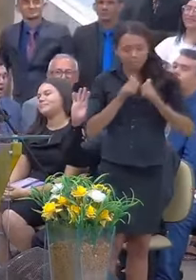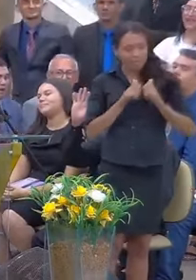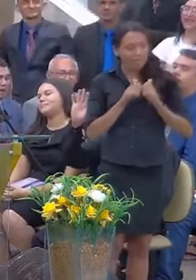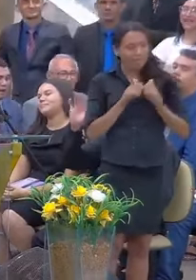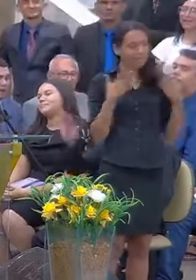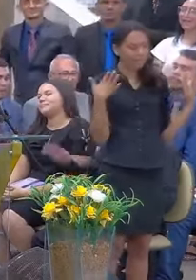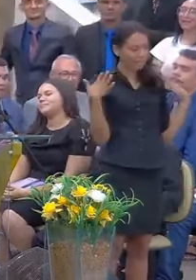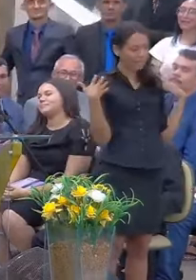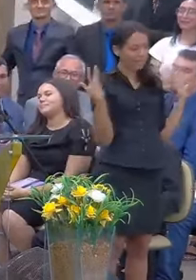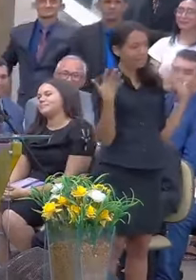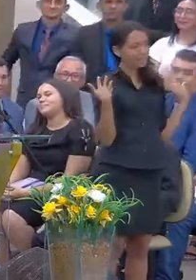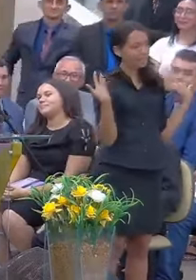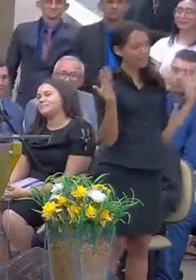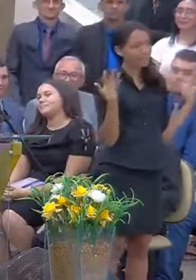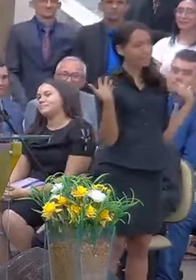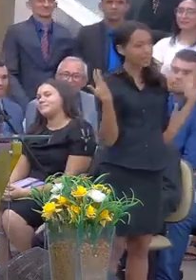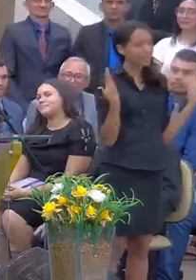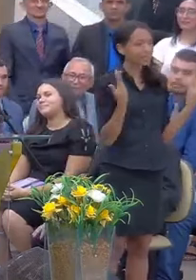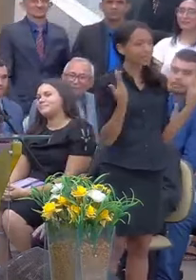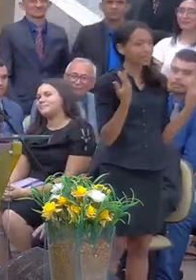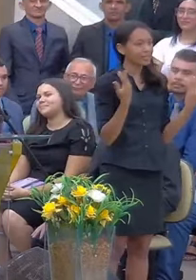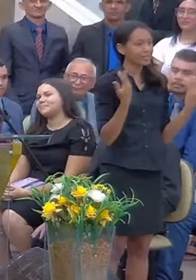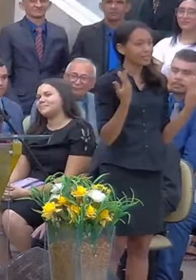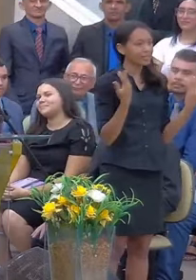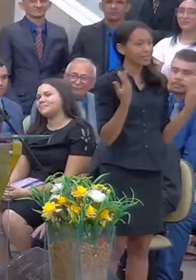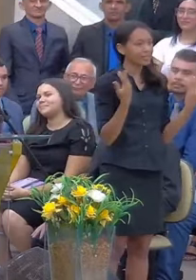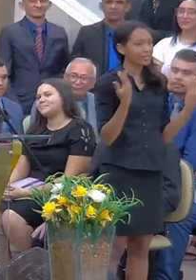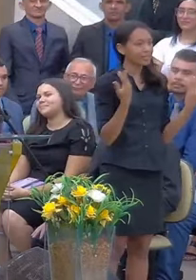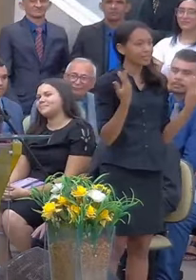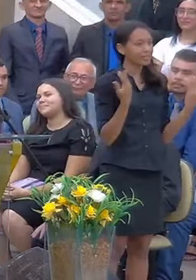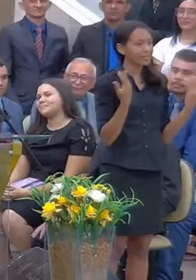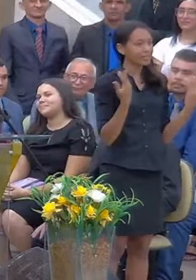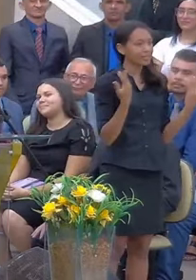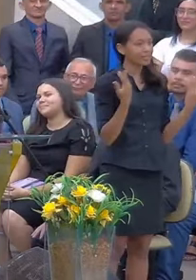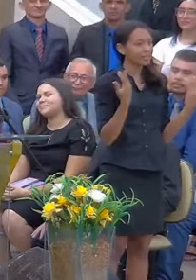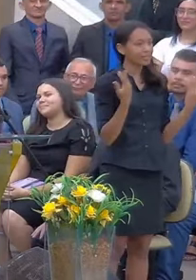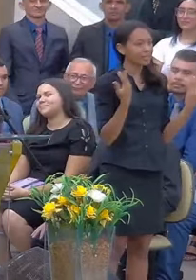de pé, diga comigo assim, só para ficar melhor. Você vai levantar assim a mão comigo e